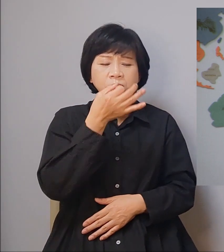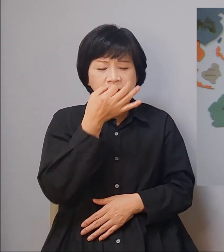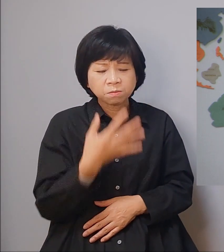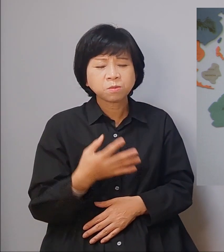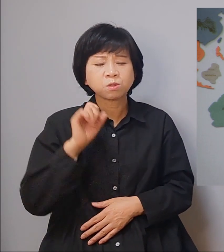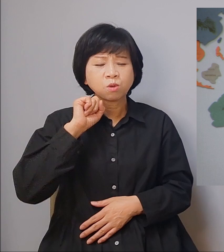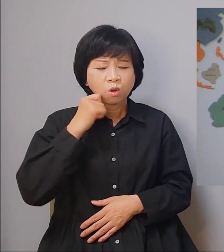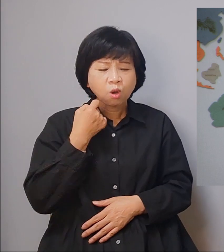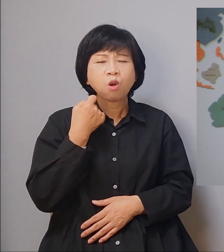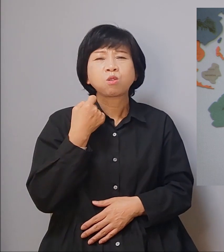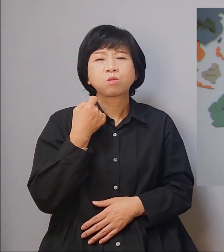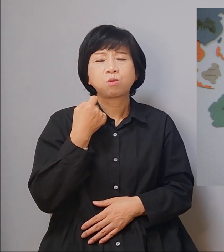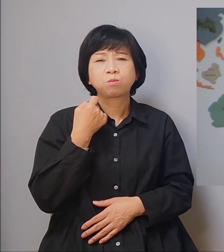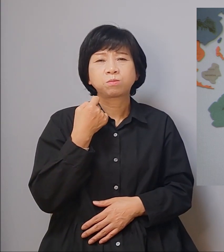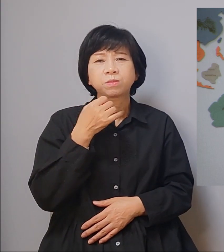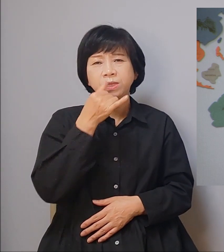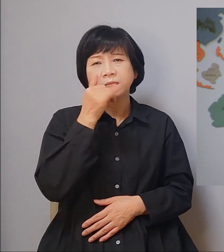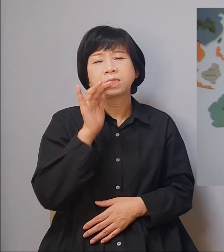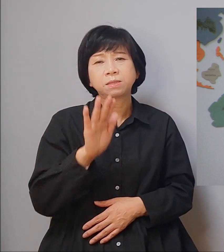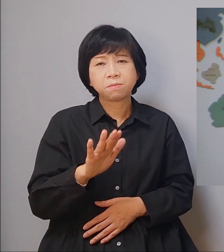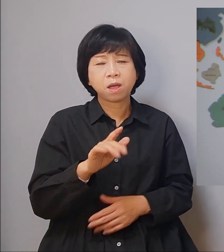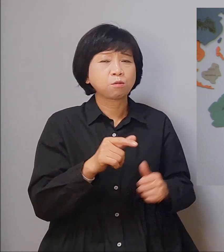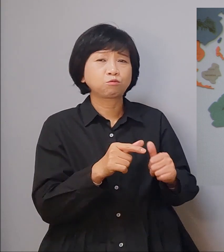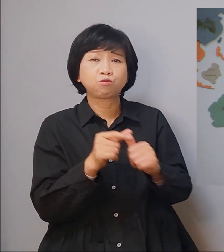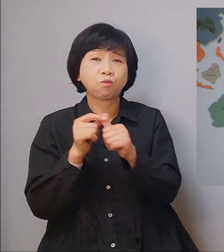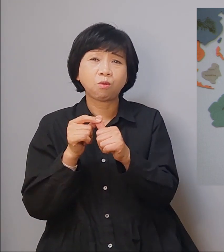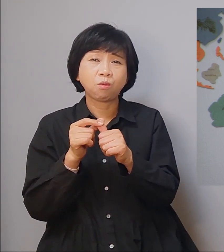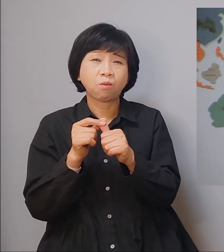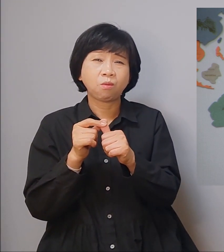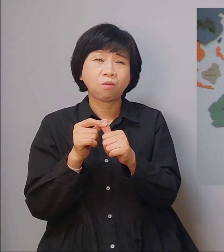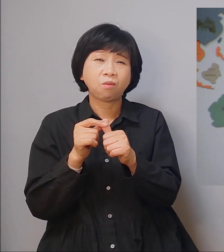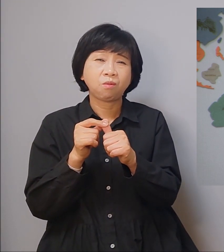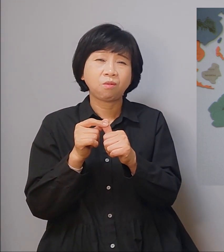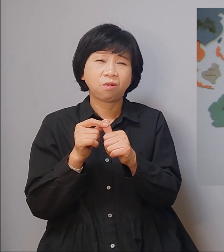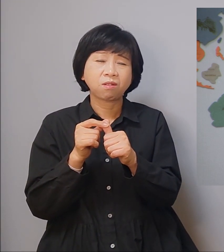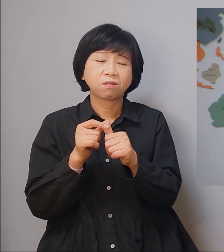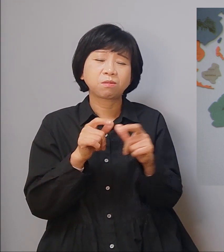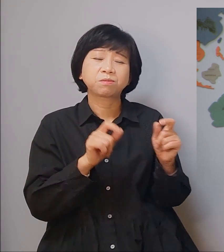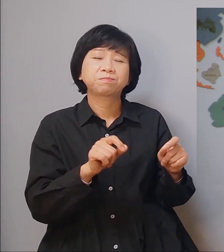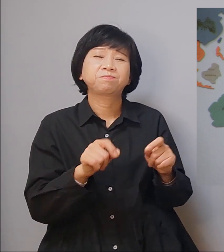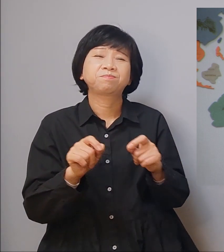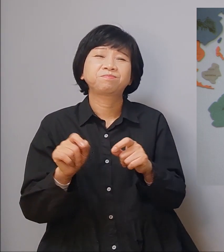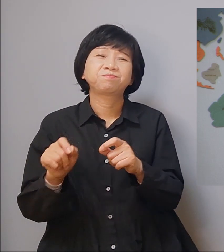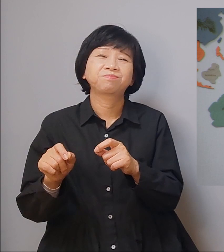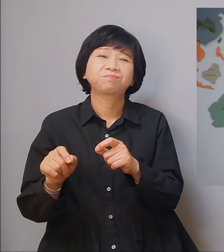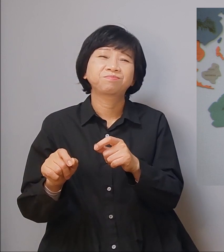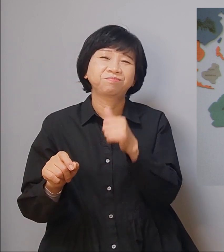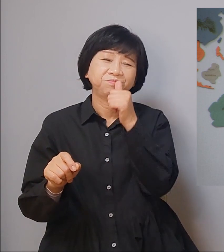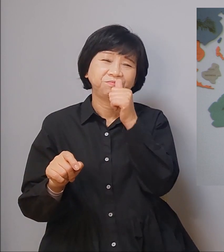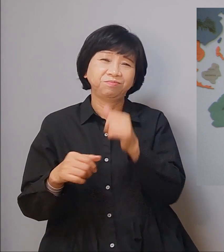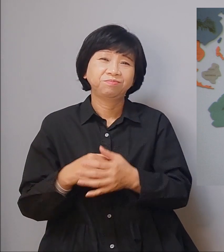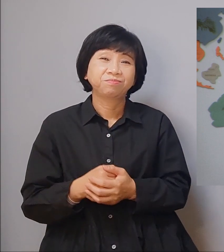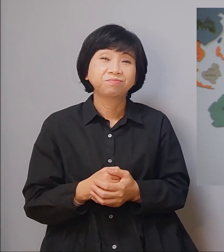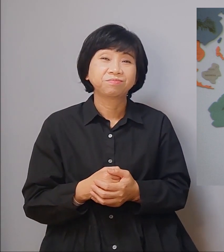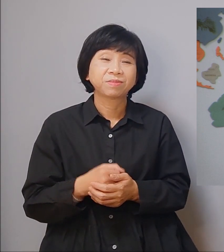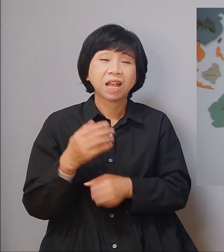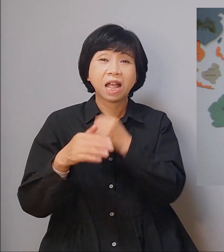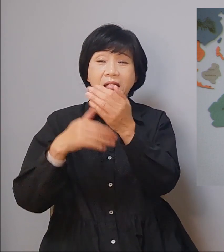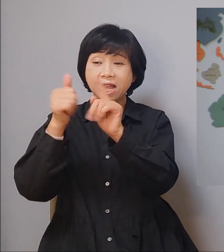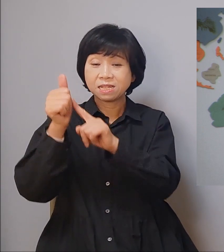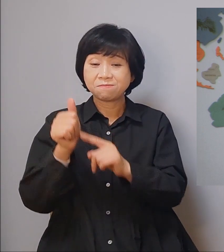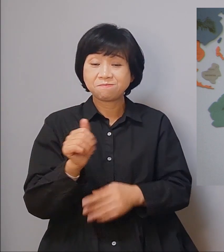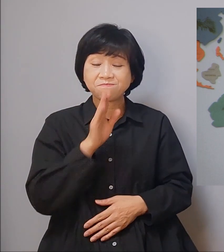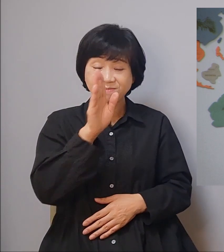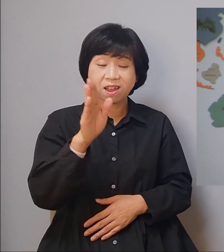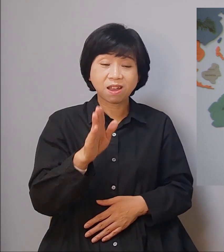구해주시는 방식으로만 나타나지 않습니다. 하나님 살려주세요. 알았어, 살려줄게. 바로 하나님께서 하나님